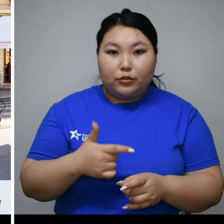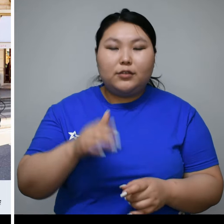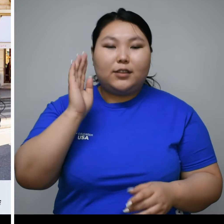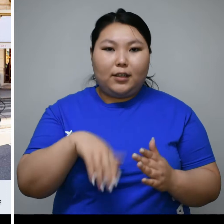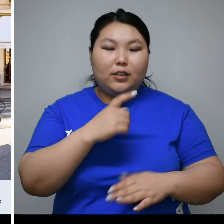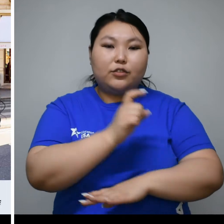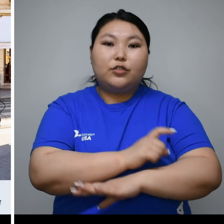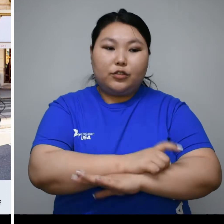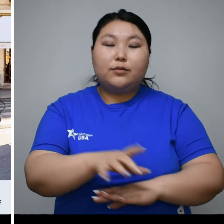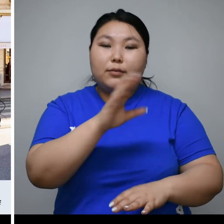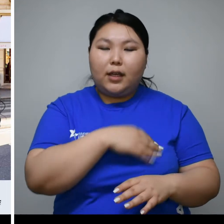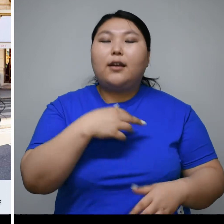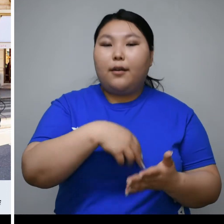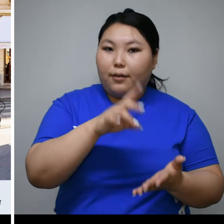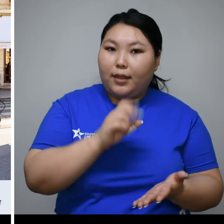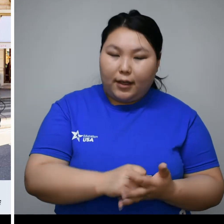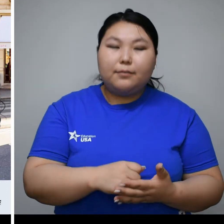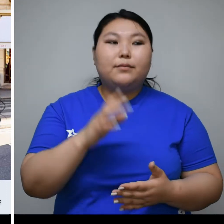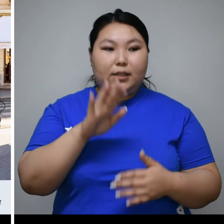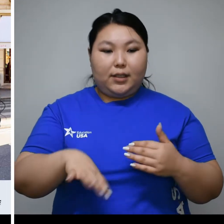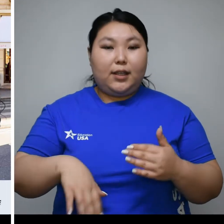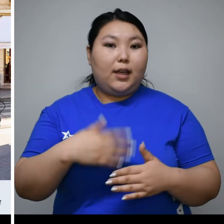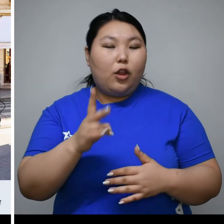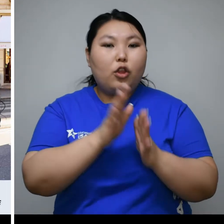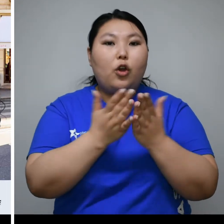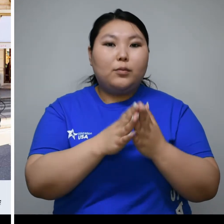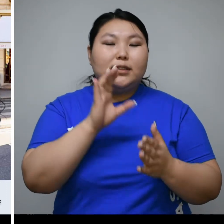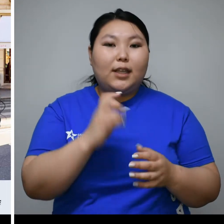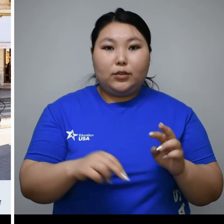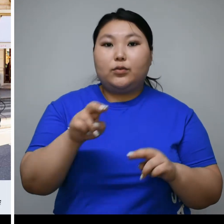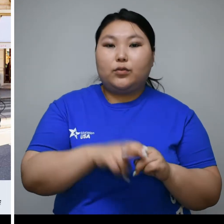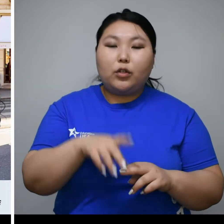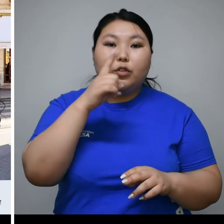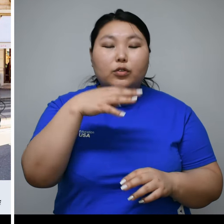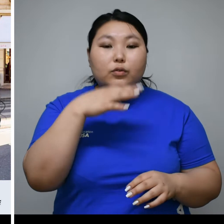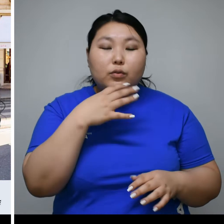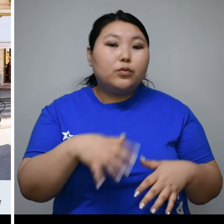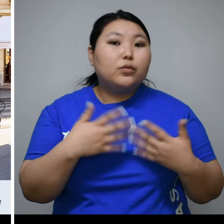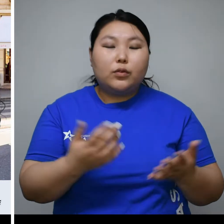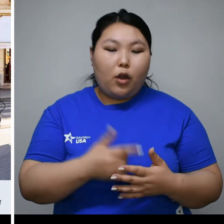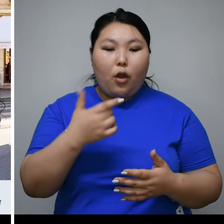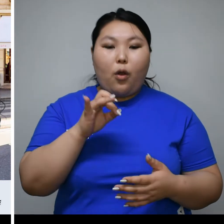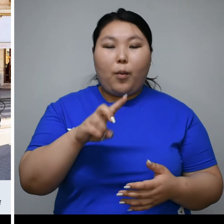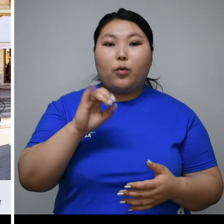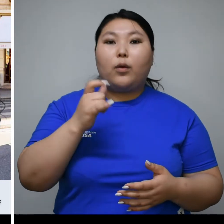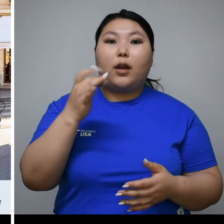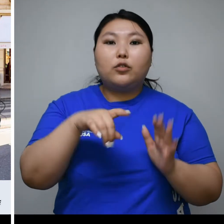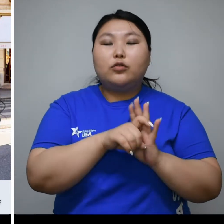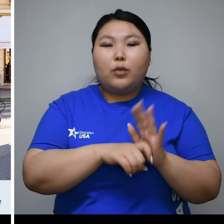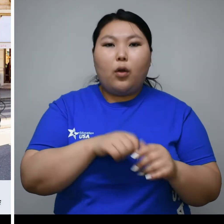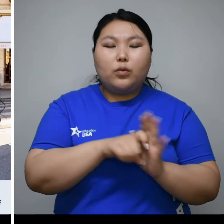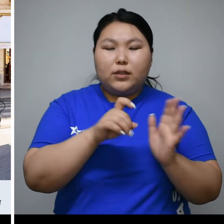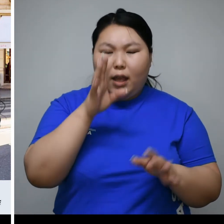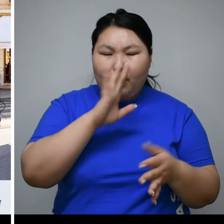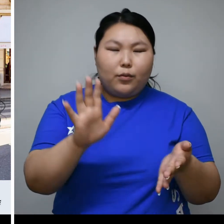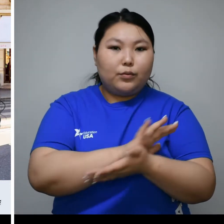тэгээд хичээлүүдтэй явна. Тэрнийхээ дараа номын сандаа суув. Тэгээд нэг зөвлөгөө өгөх гээд болохоор Global Yugra хөтөлбөрийн маань